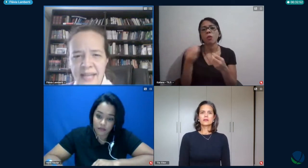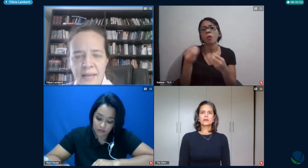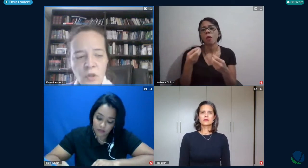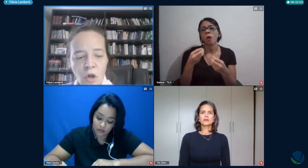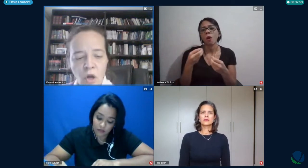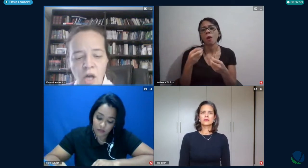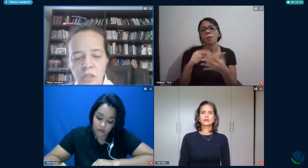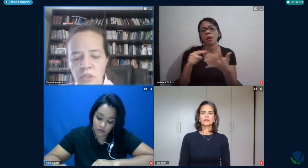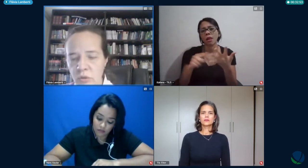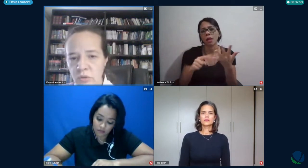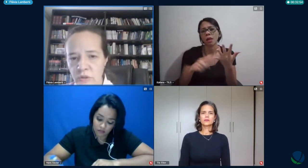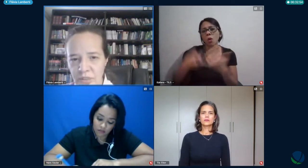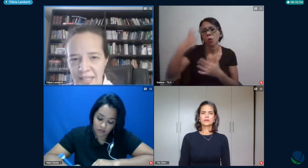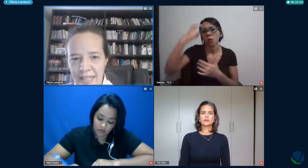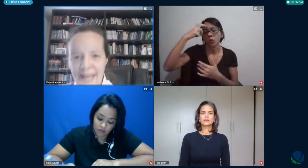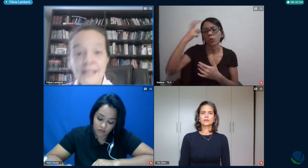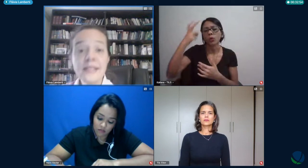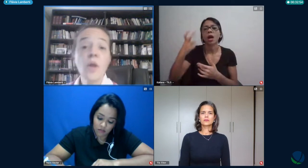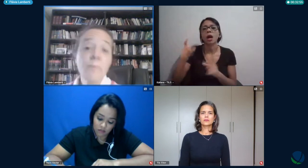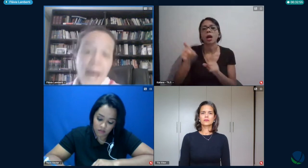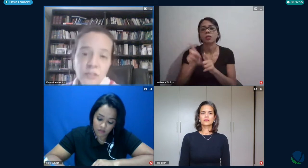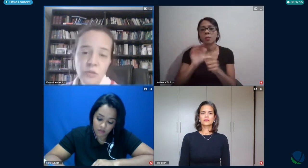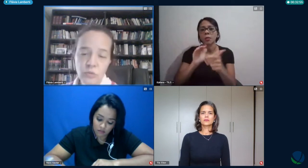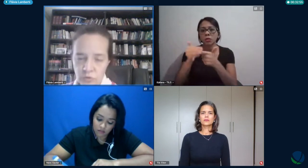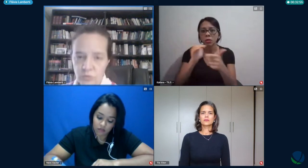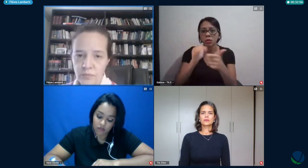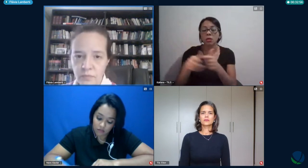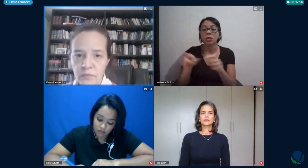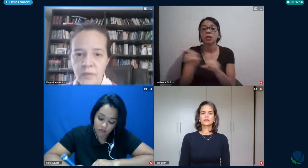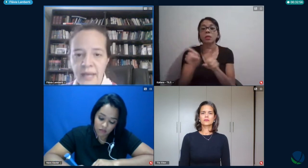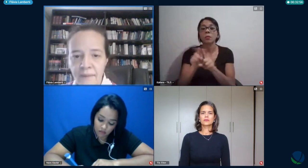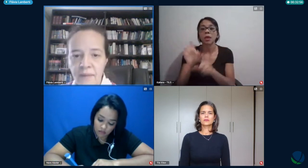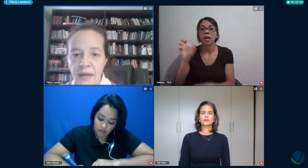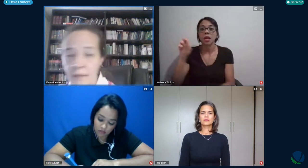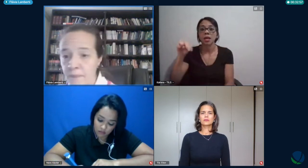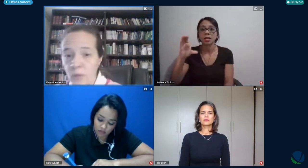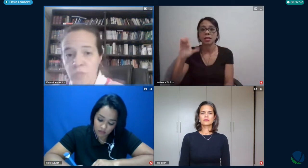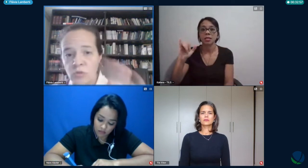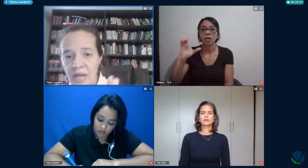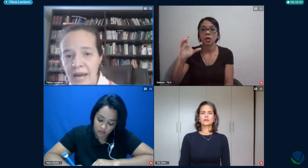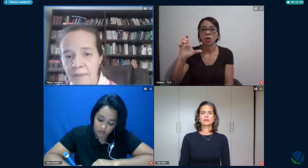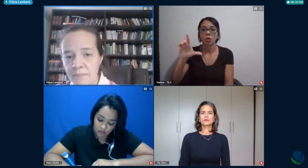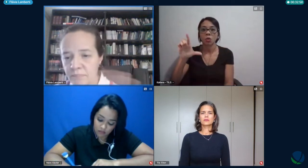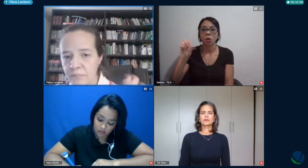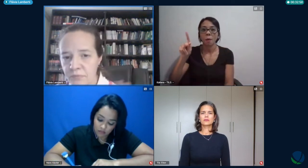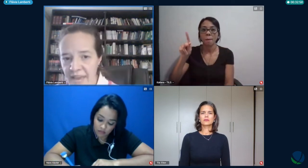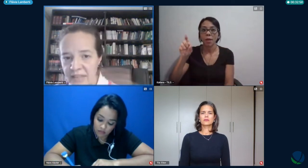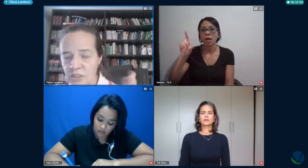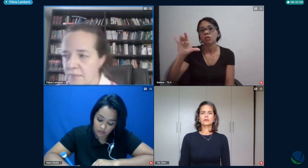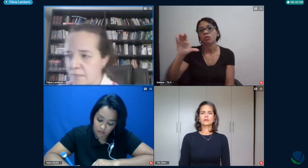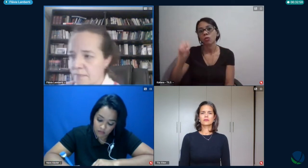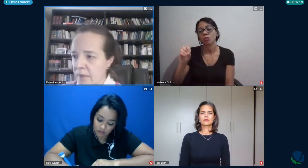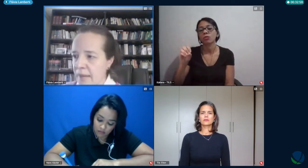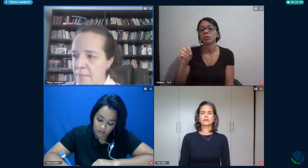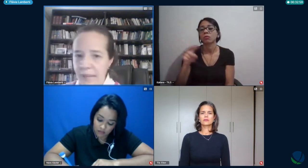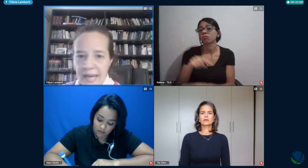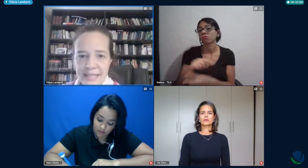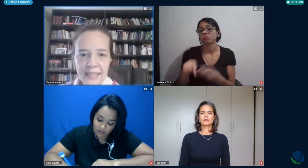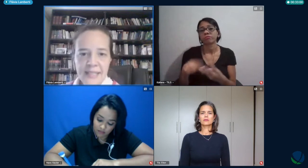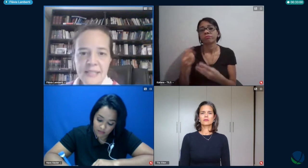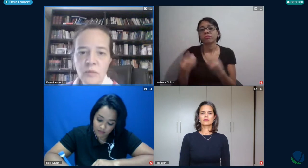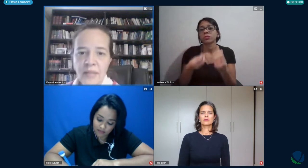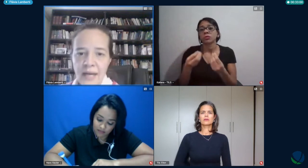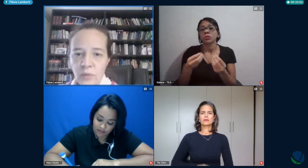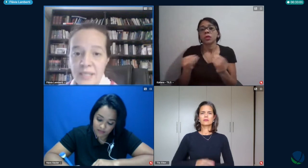culturais, terminológicos e enciclopédicos, né? Então, isso já fecha, né, para